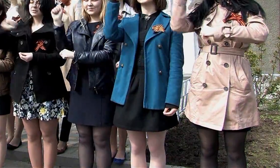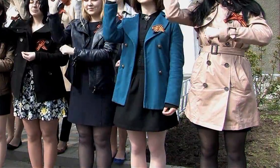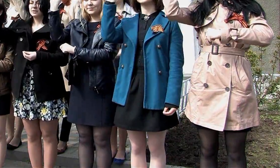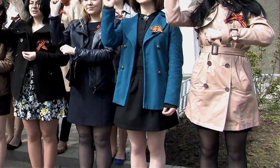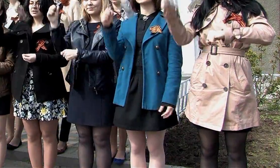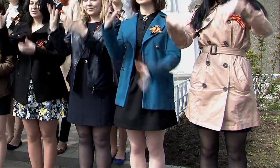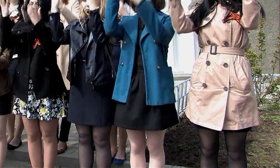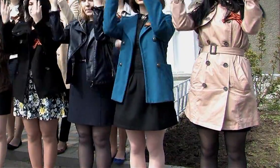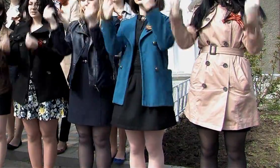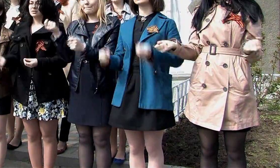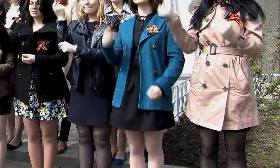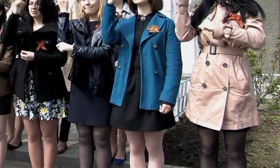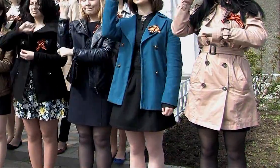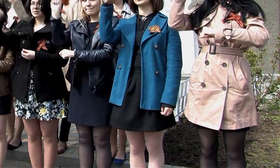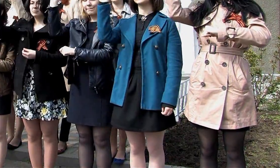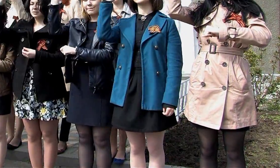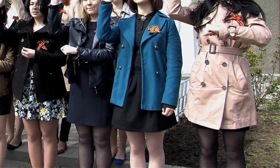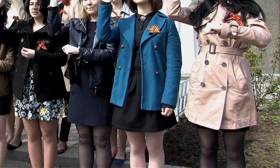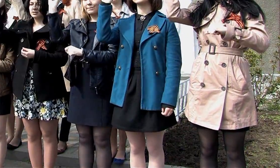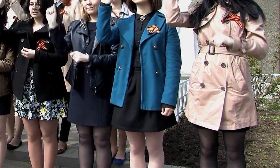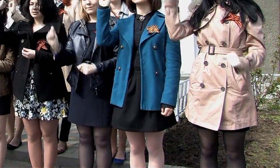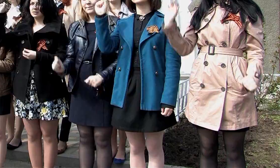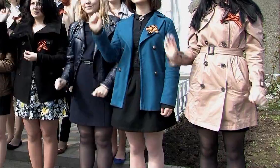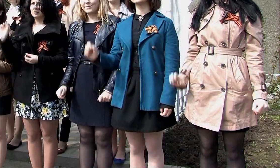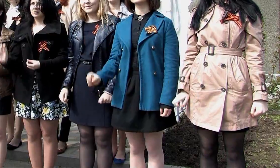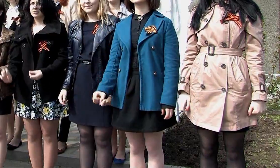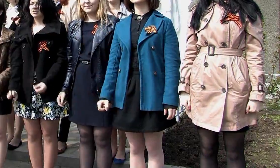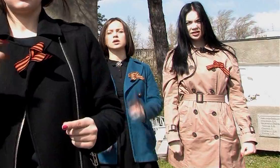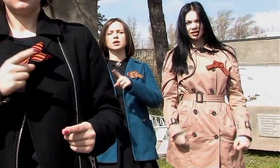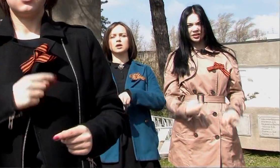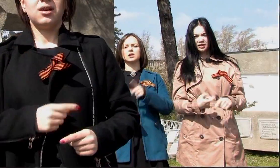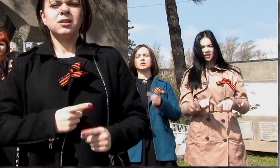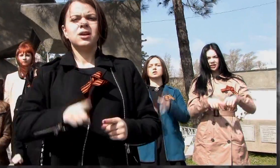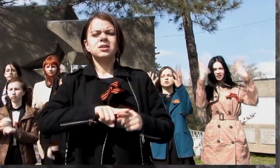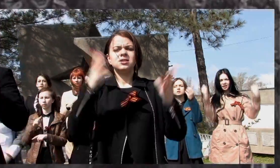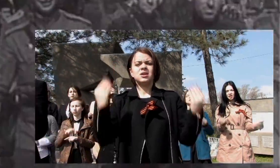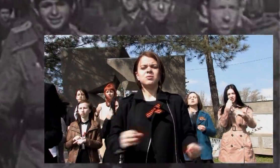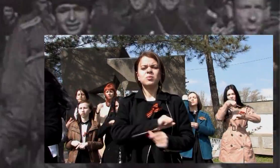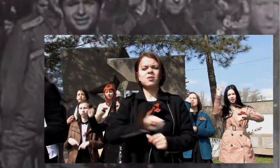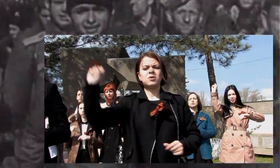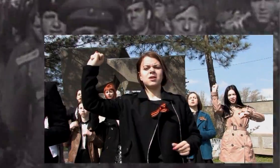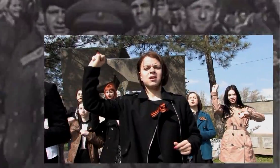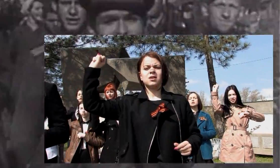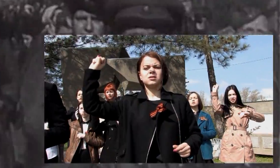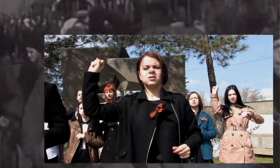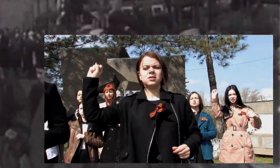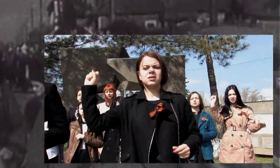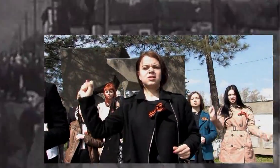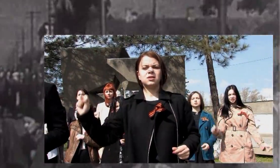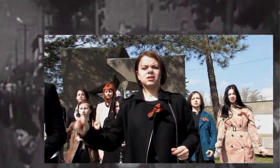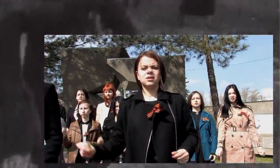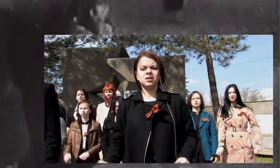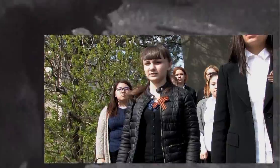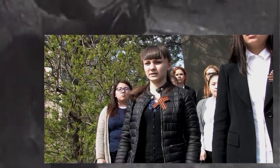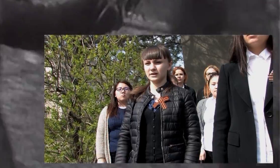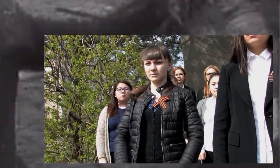День победы, день победы, этот день победы.